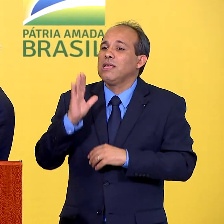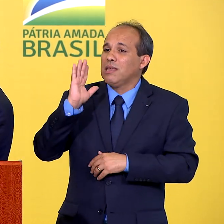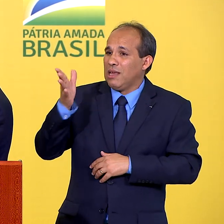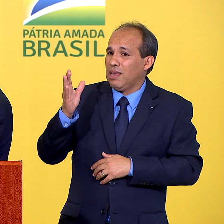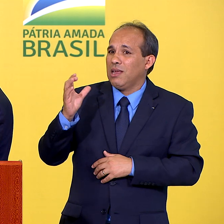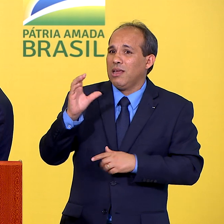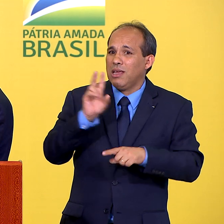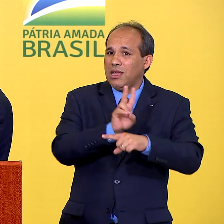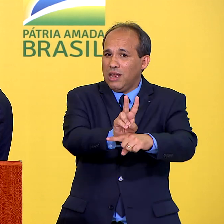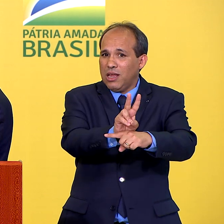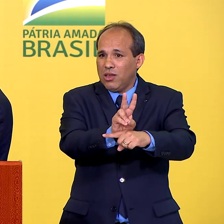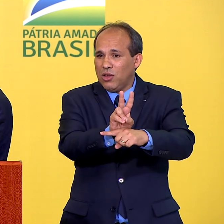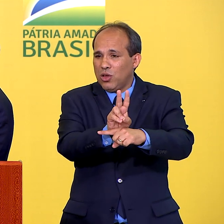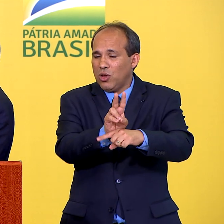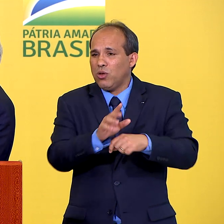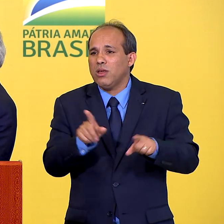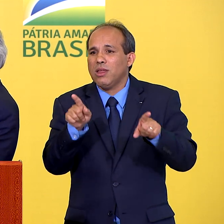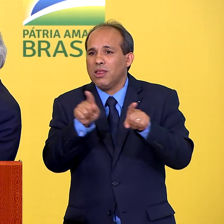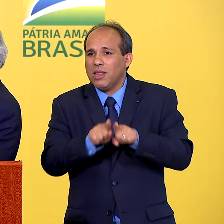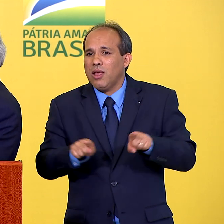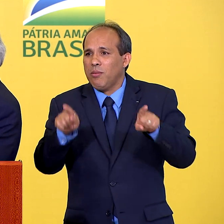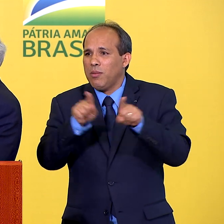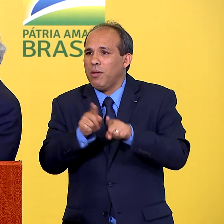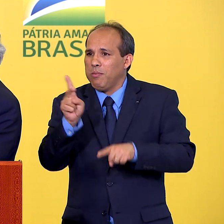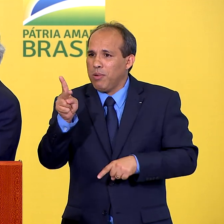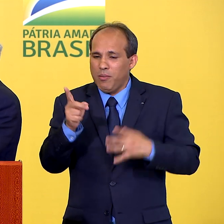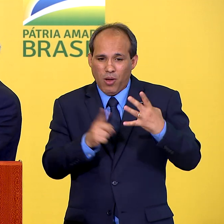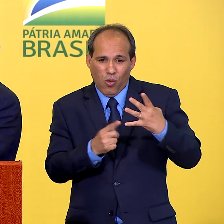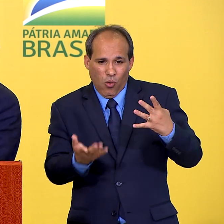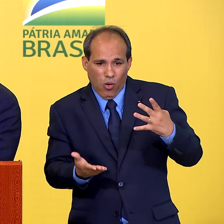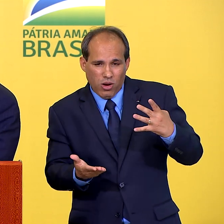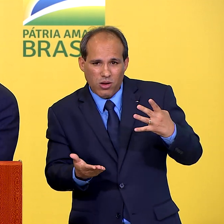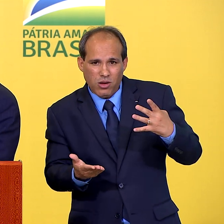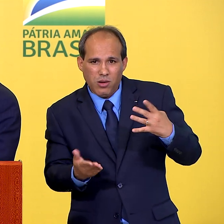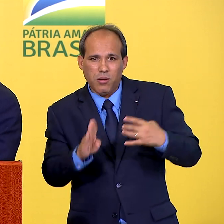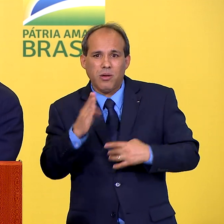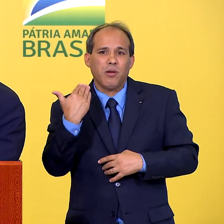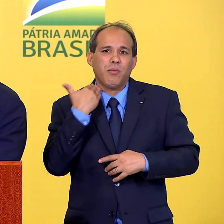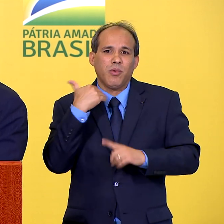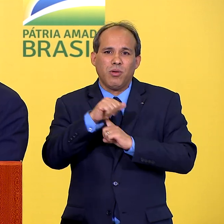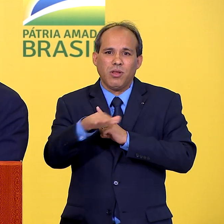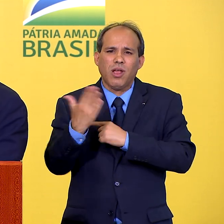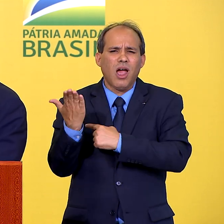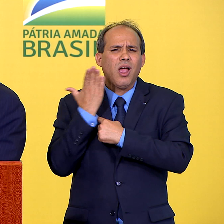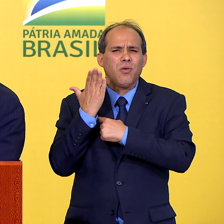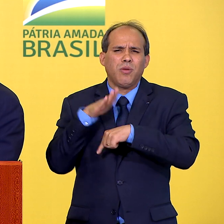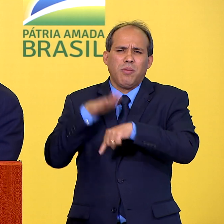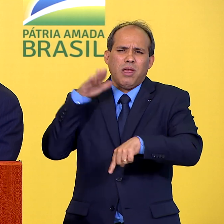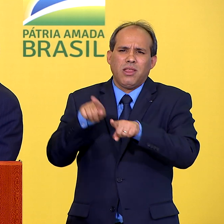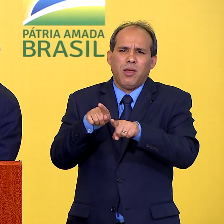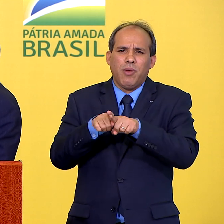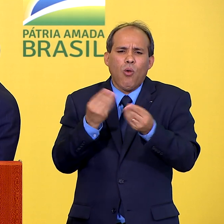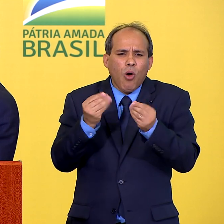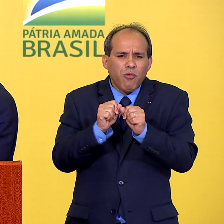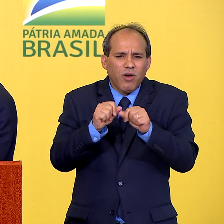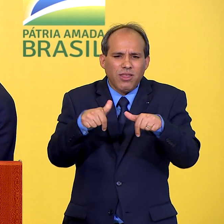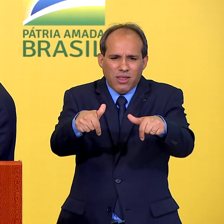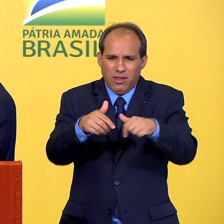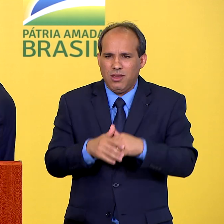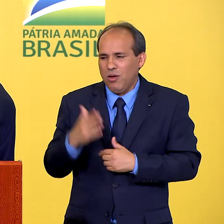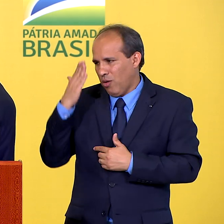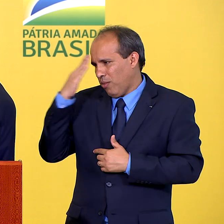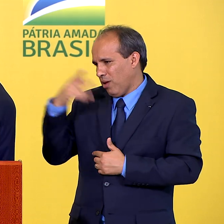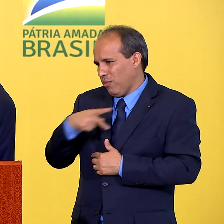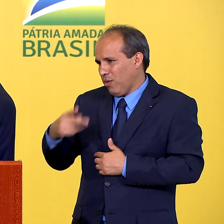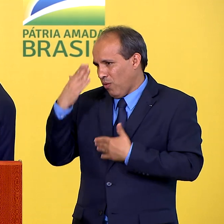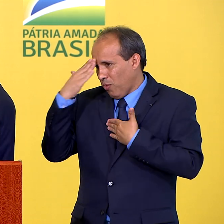o crédito dos MEI, quanto essa medida agora, o Banco Central também nos ajuda muito a implementar. Então, obrigado, presidente,